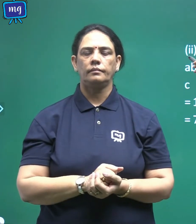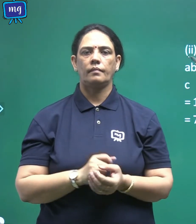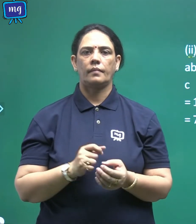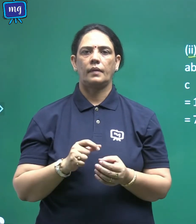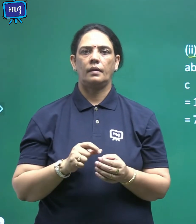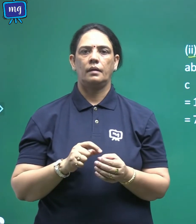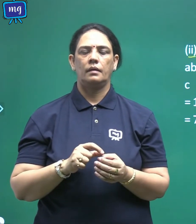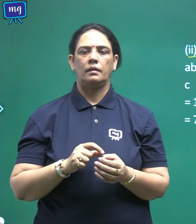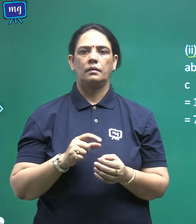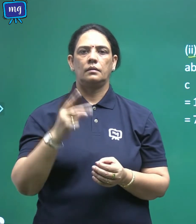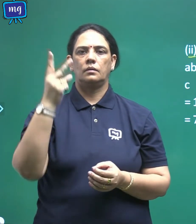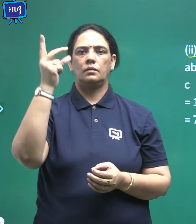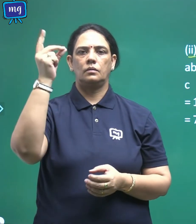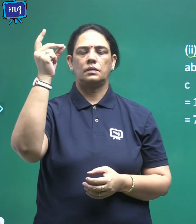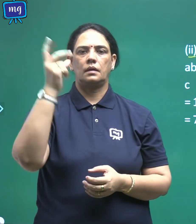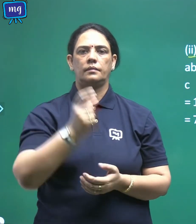दूसरा